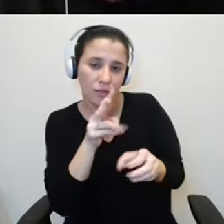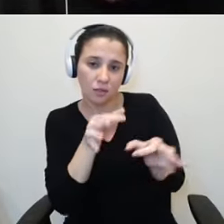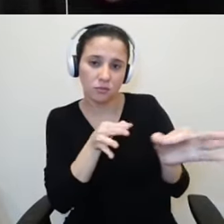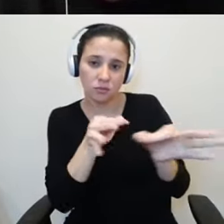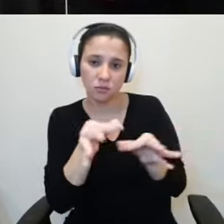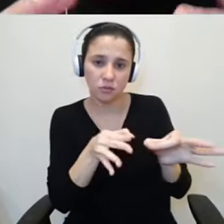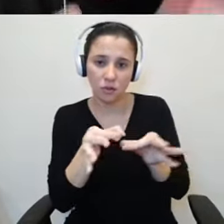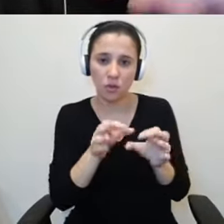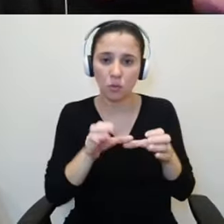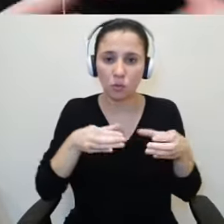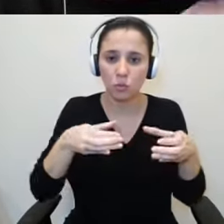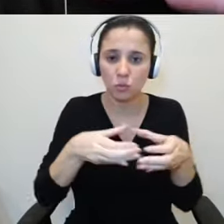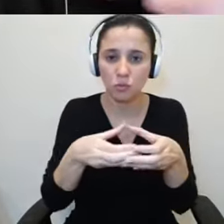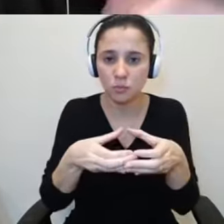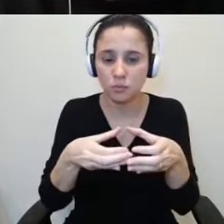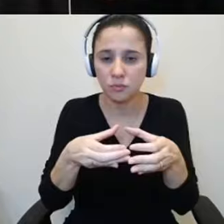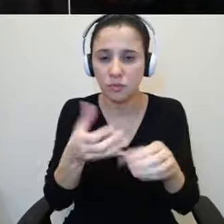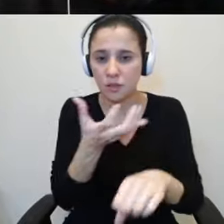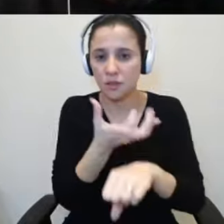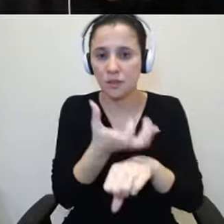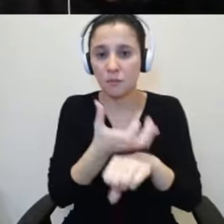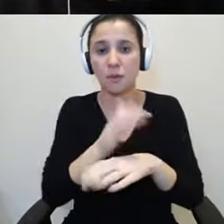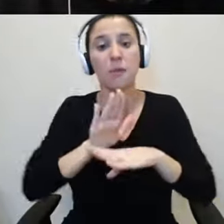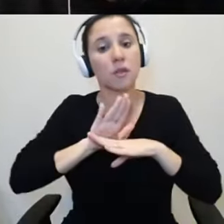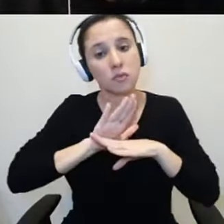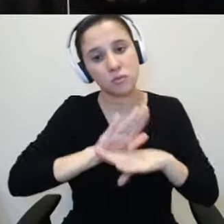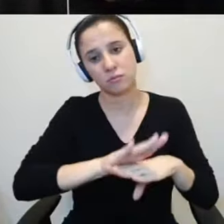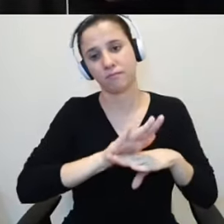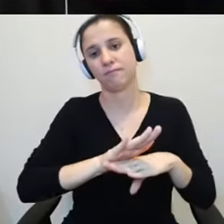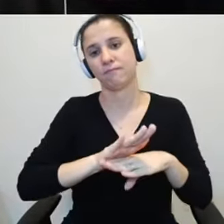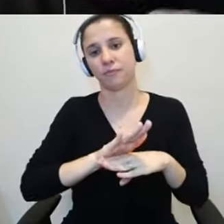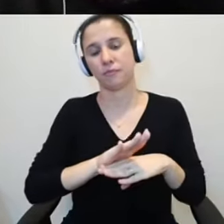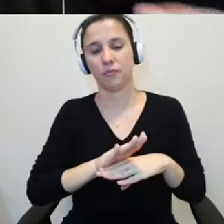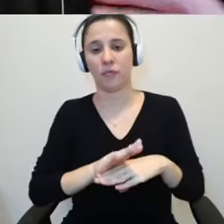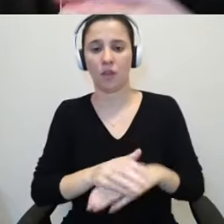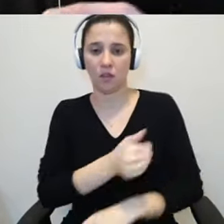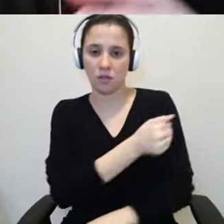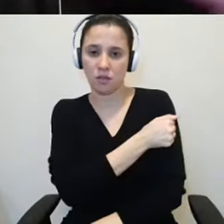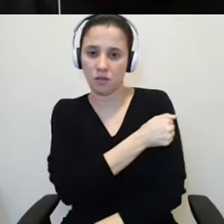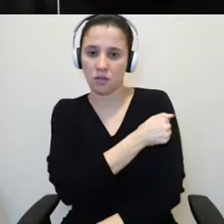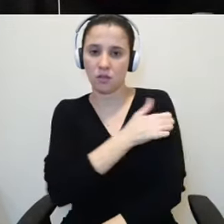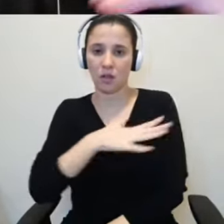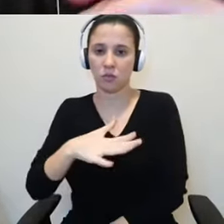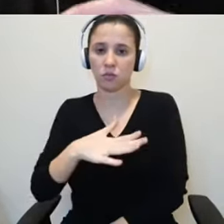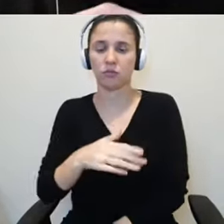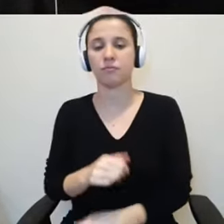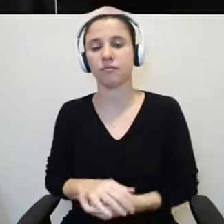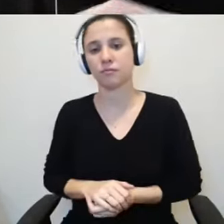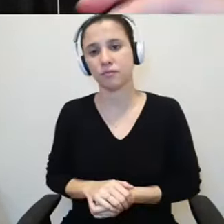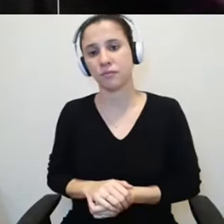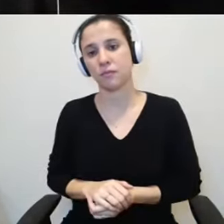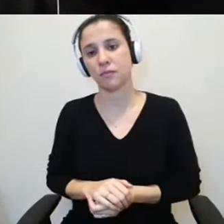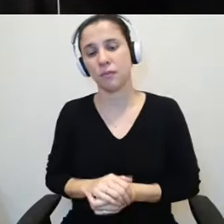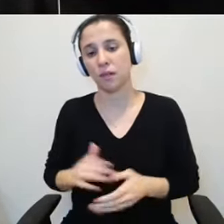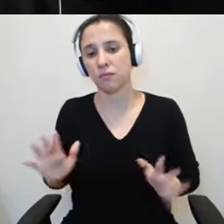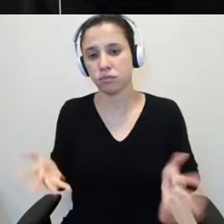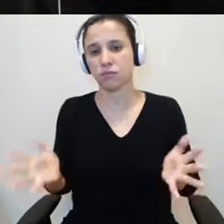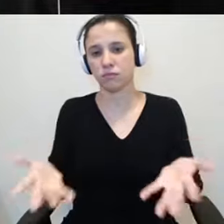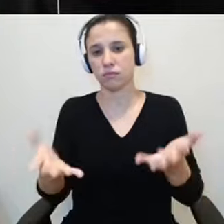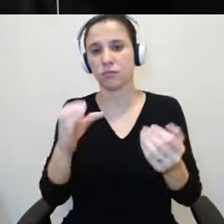das disciplinas, justamente para tentar agilizar esse processo. Mas a questão é, o processo